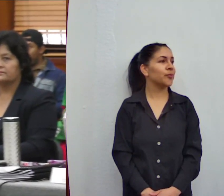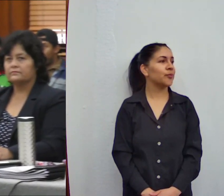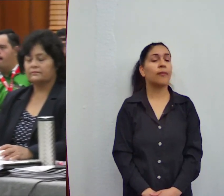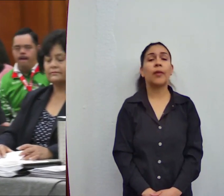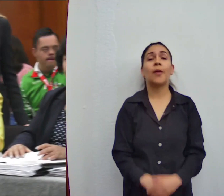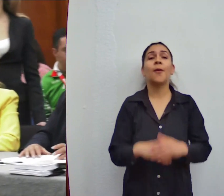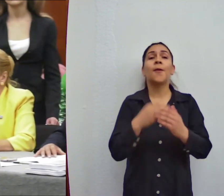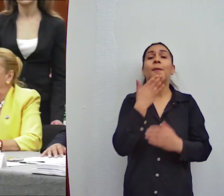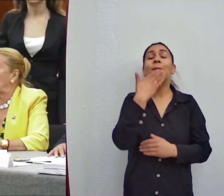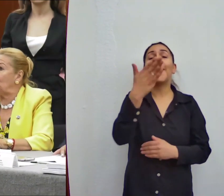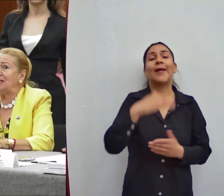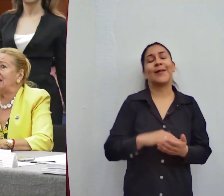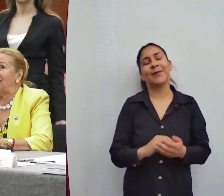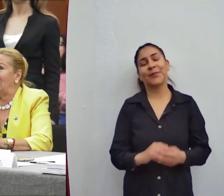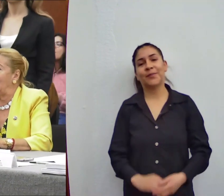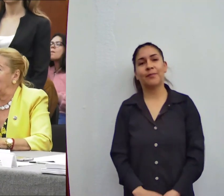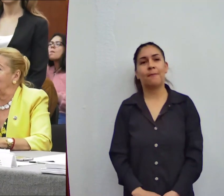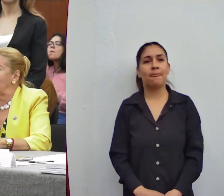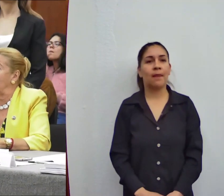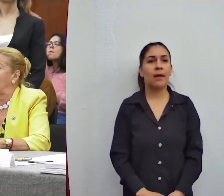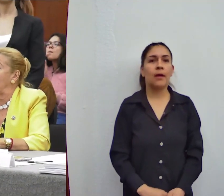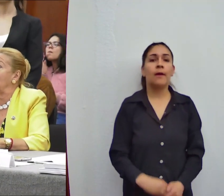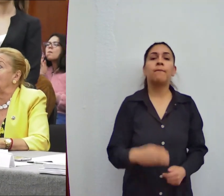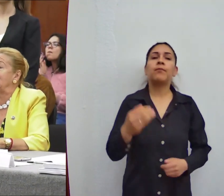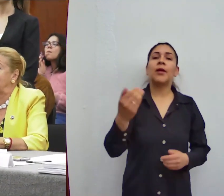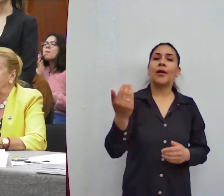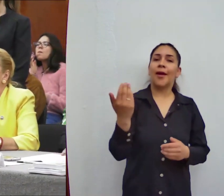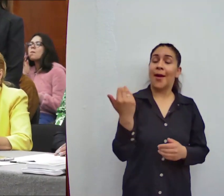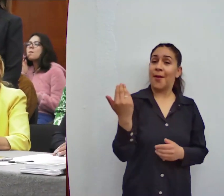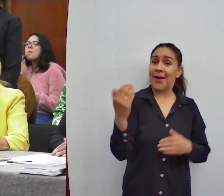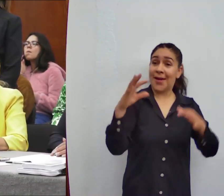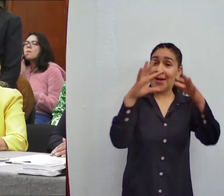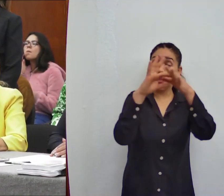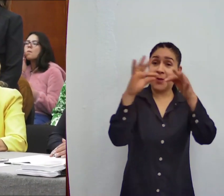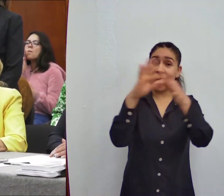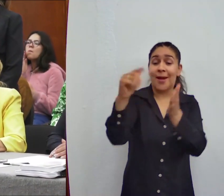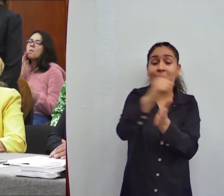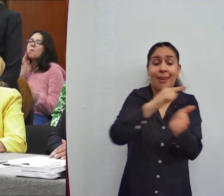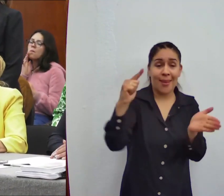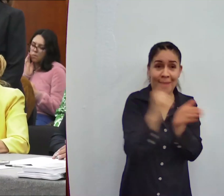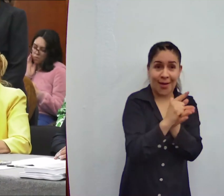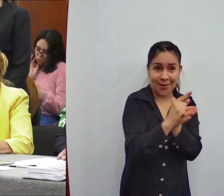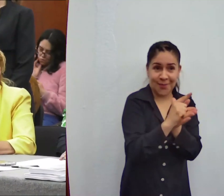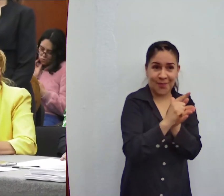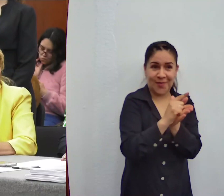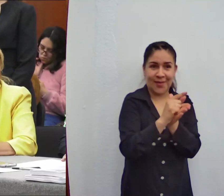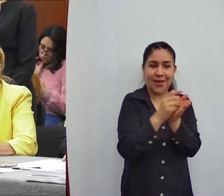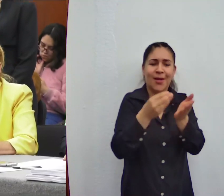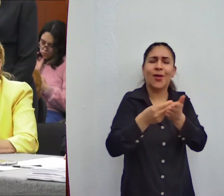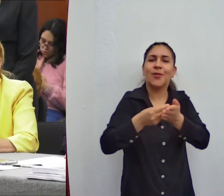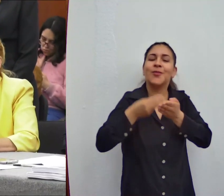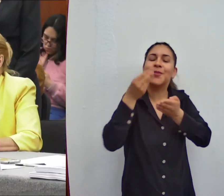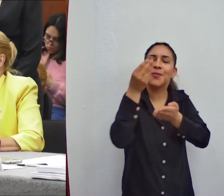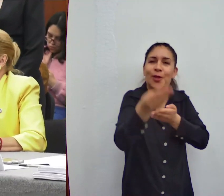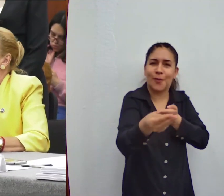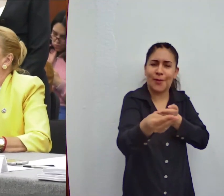Sí, miren, la propuesta de la ley era que se hicieran jornadas de